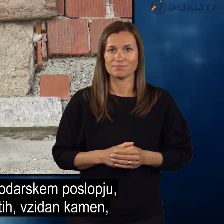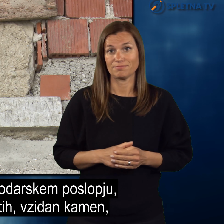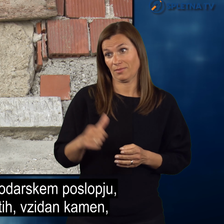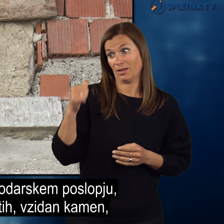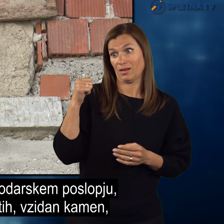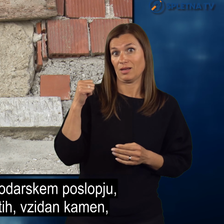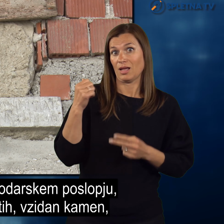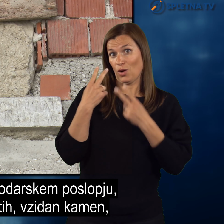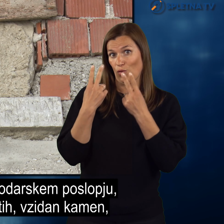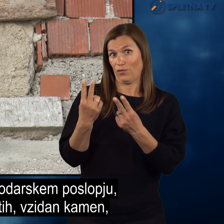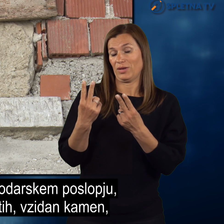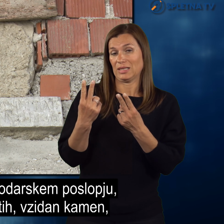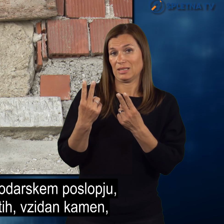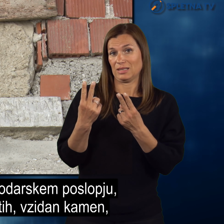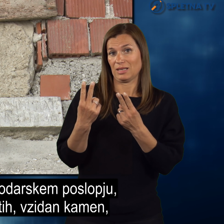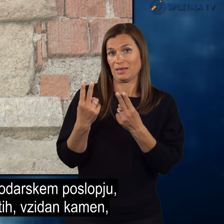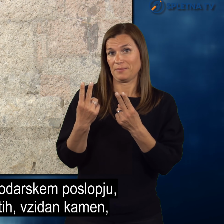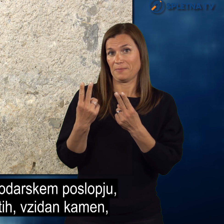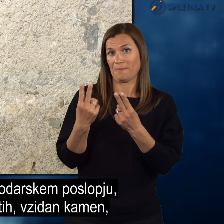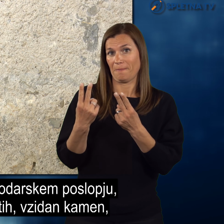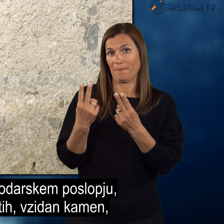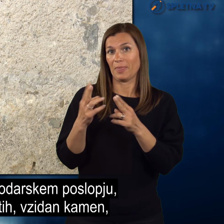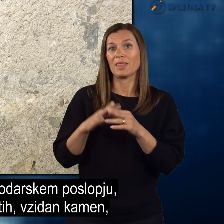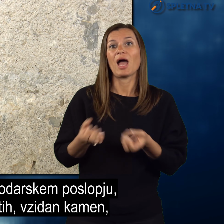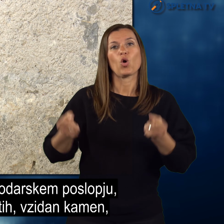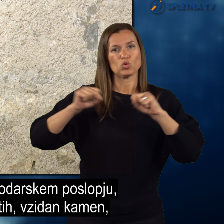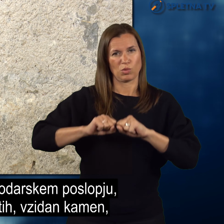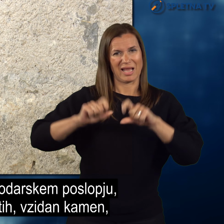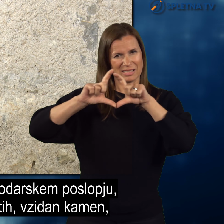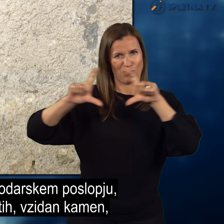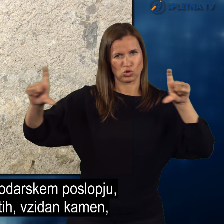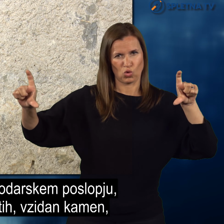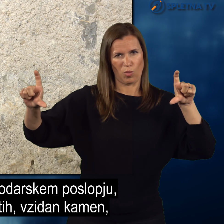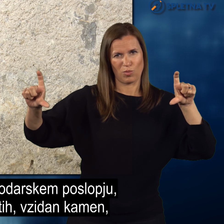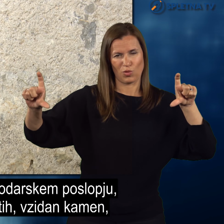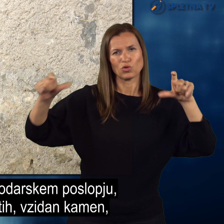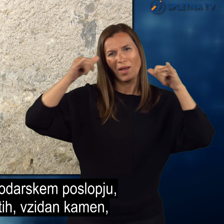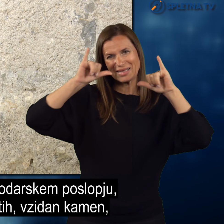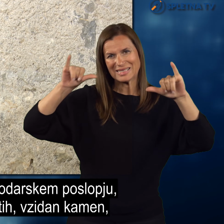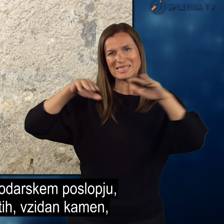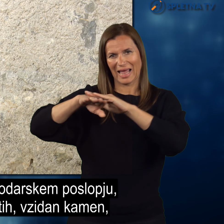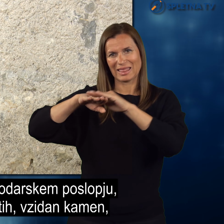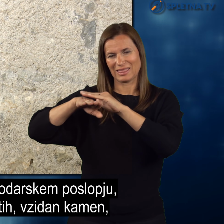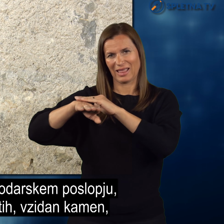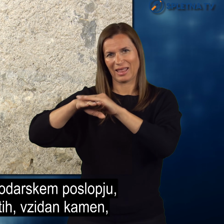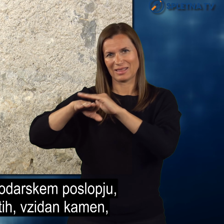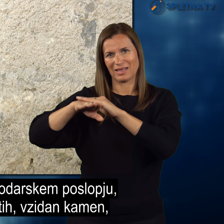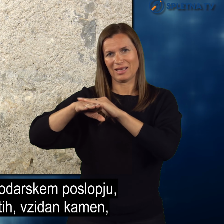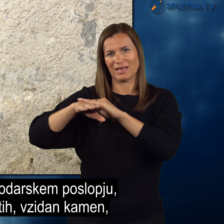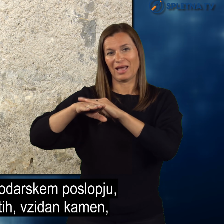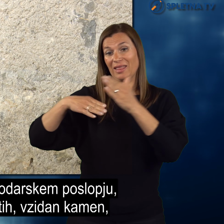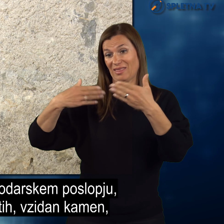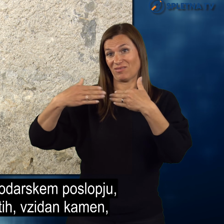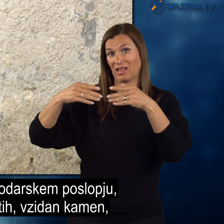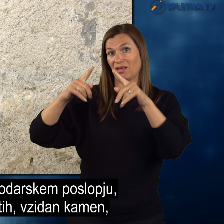Za nami je na Gospodarskem poslopju v Skednju ob